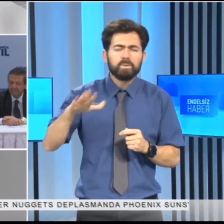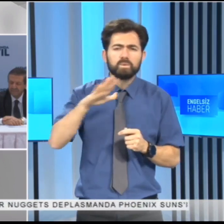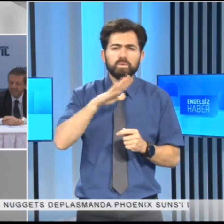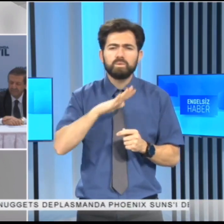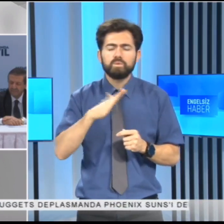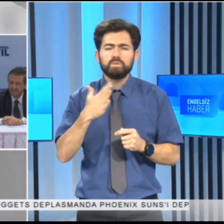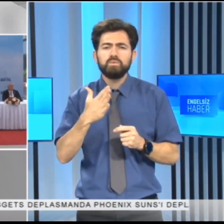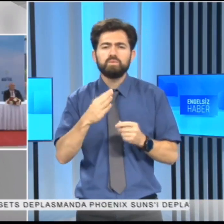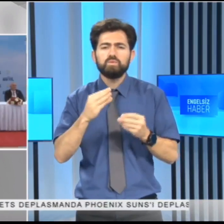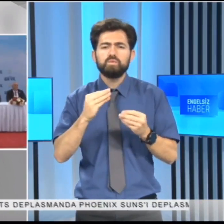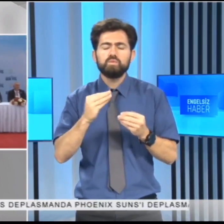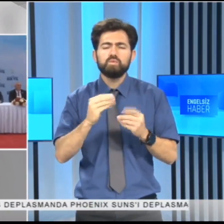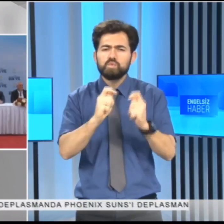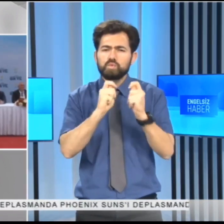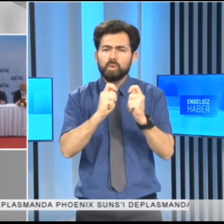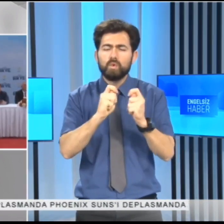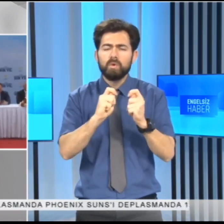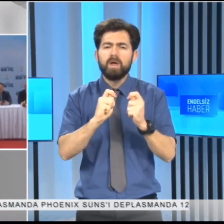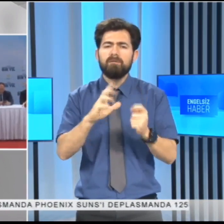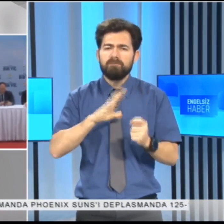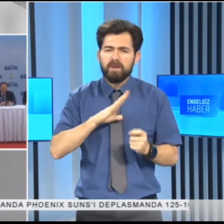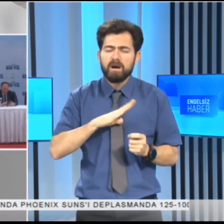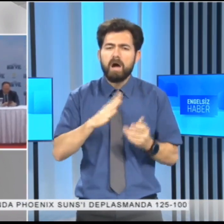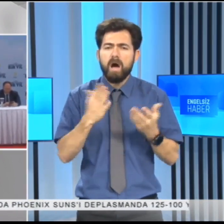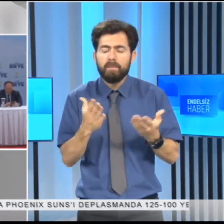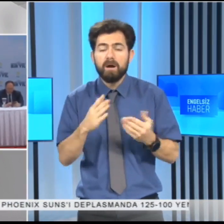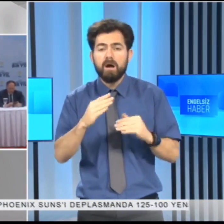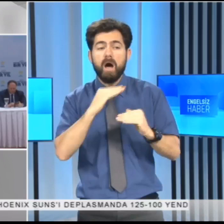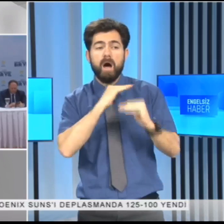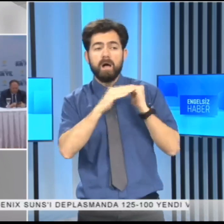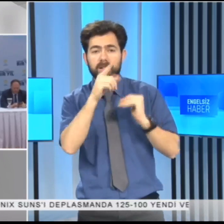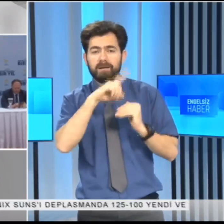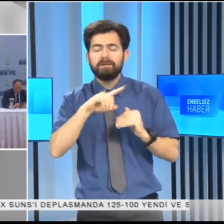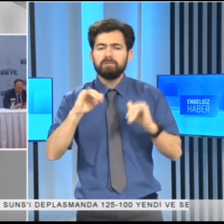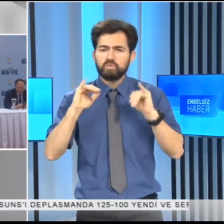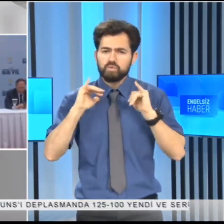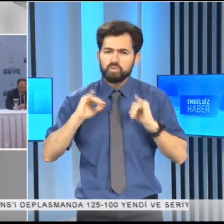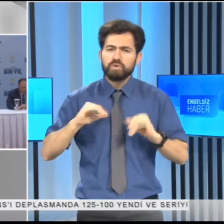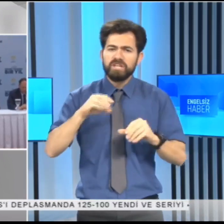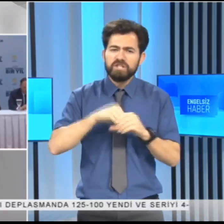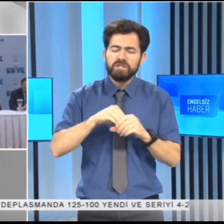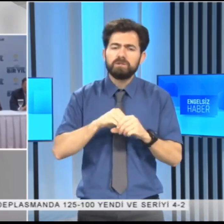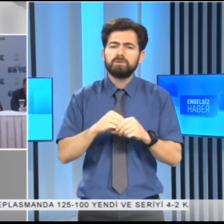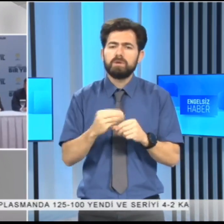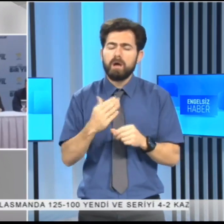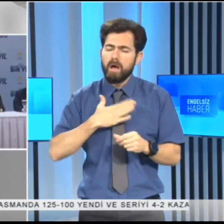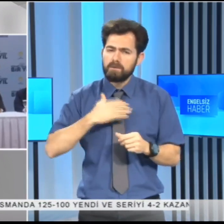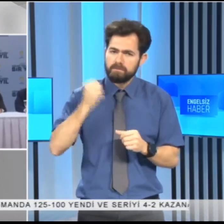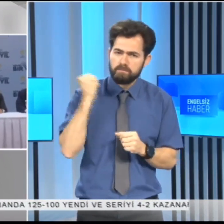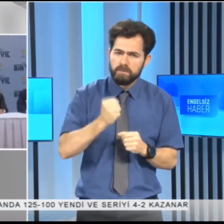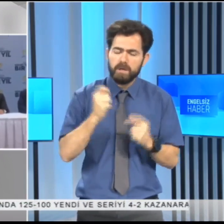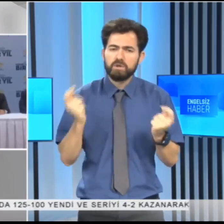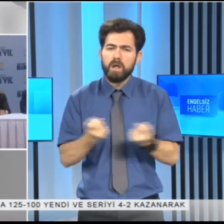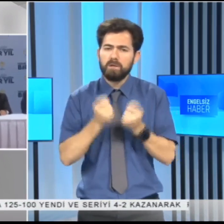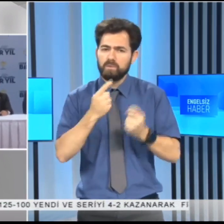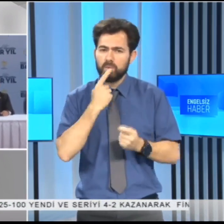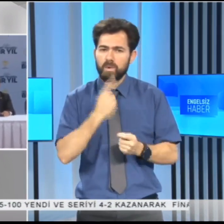zorluklara rağmen halkın refahı ve huzuru için ellerinden geleni yaptıklarını